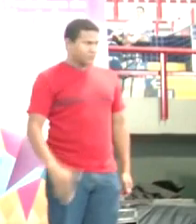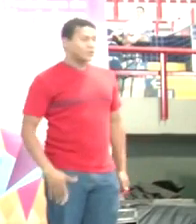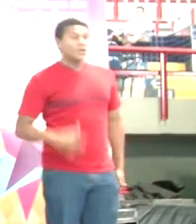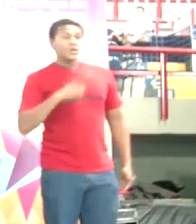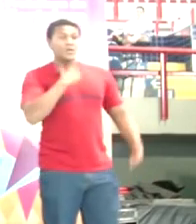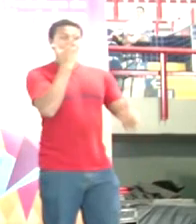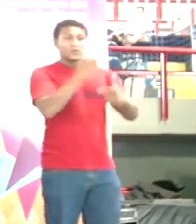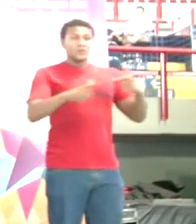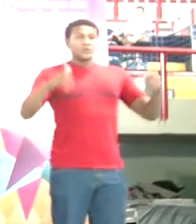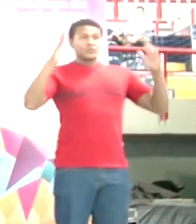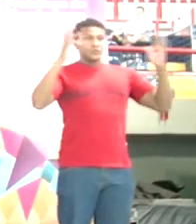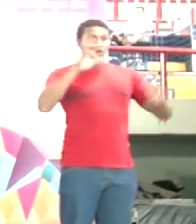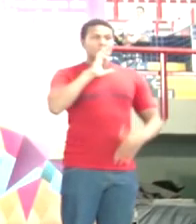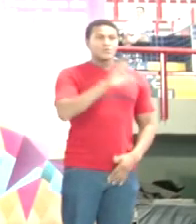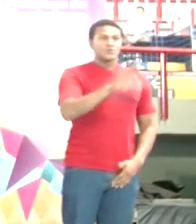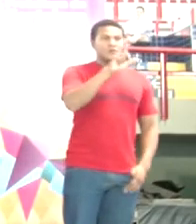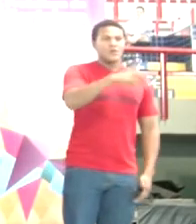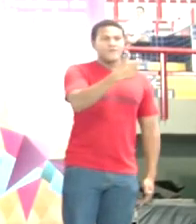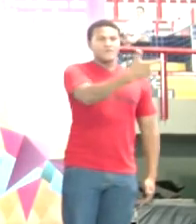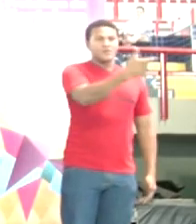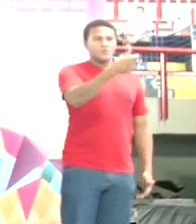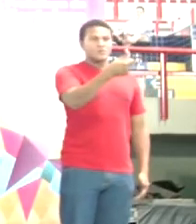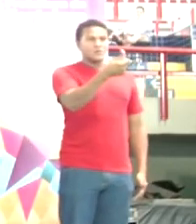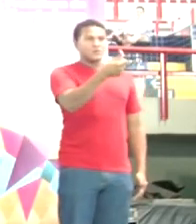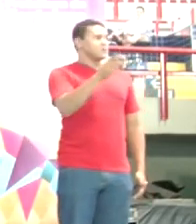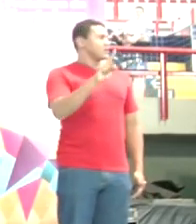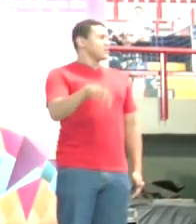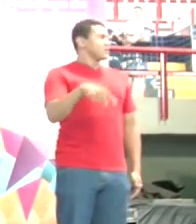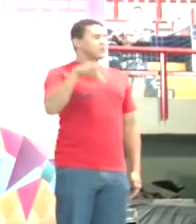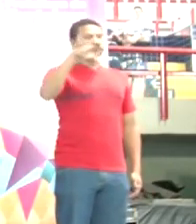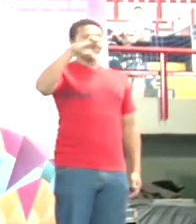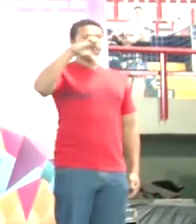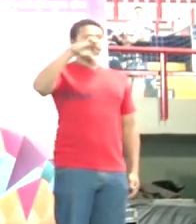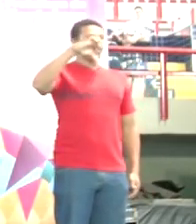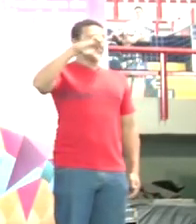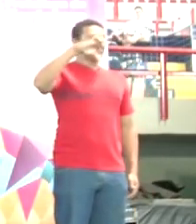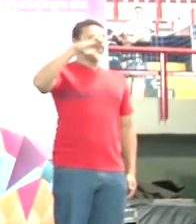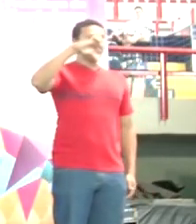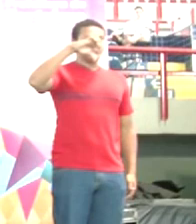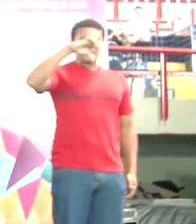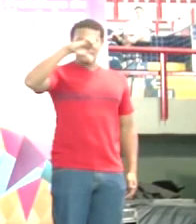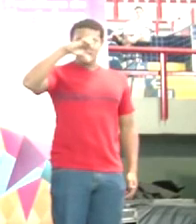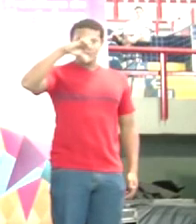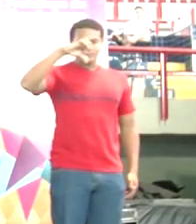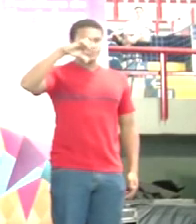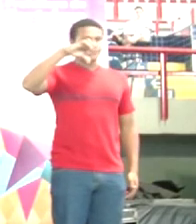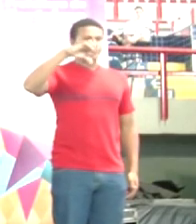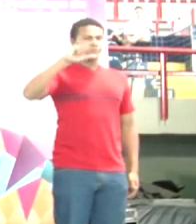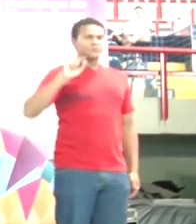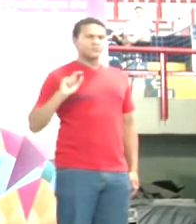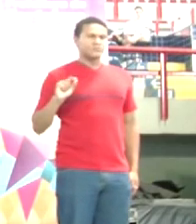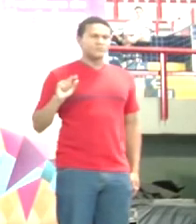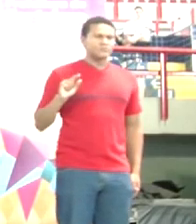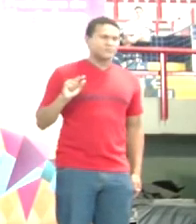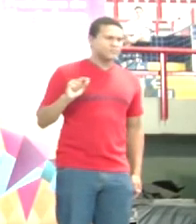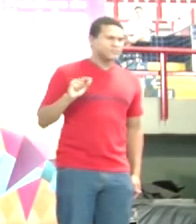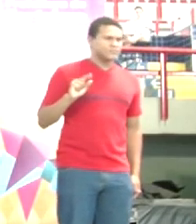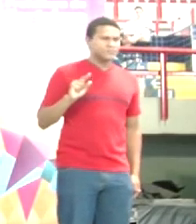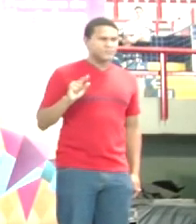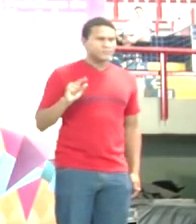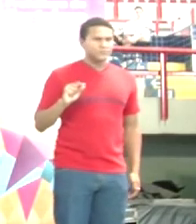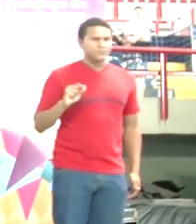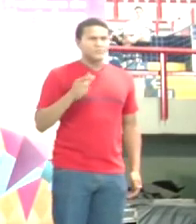dar 26,9. Pessoal, então 26,9 é o que?